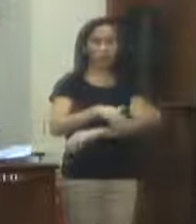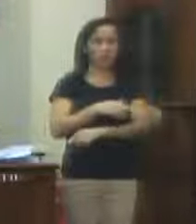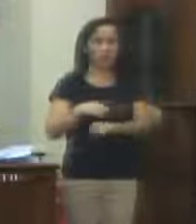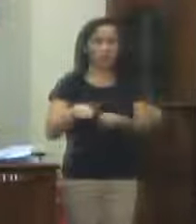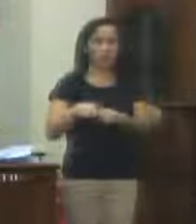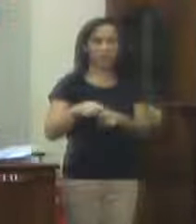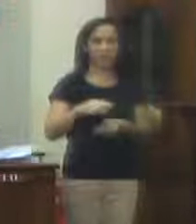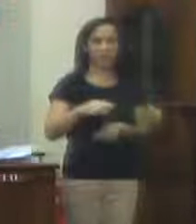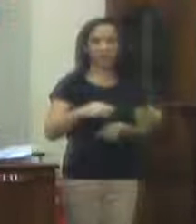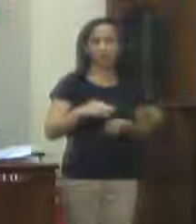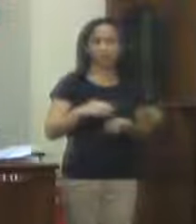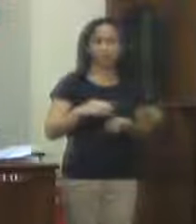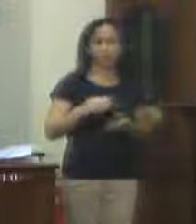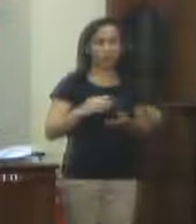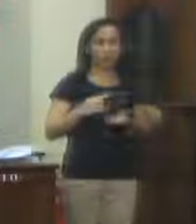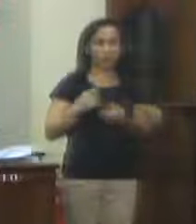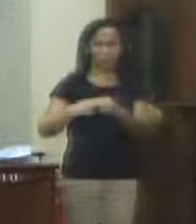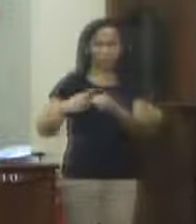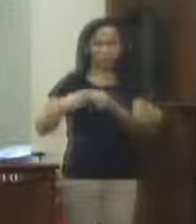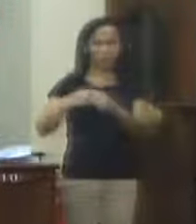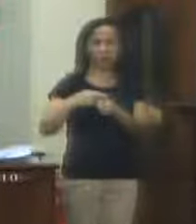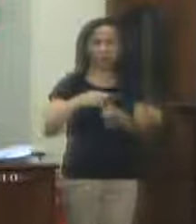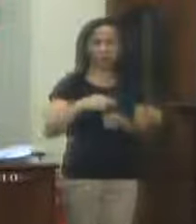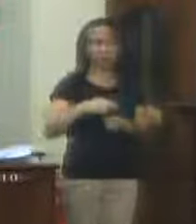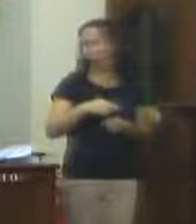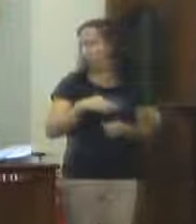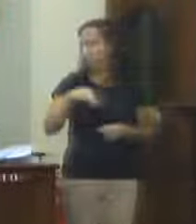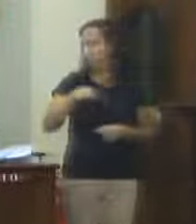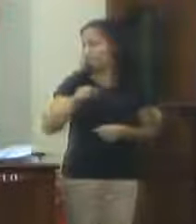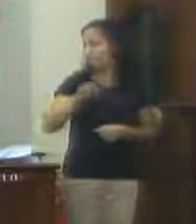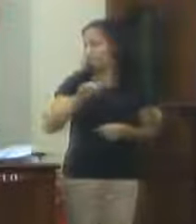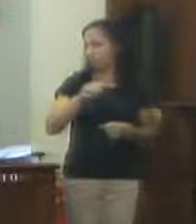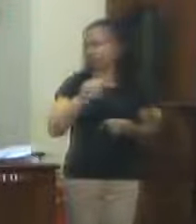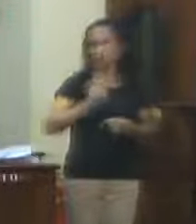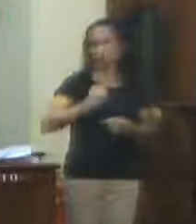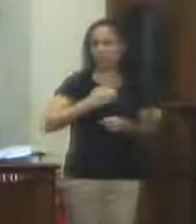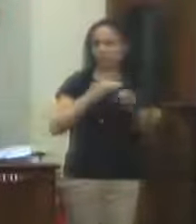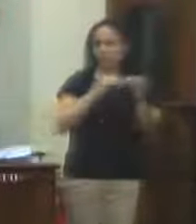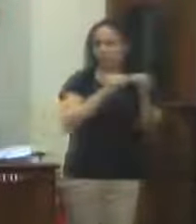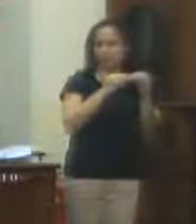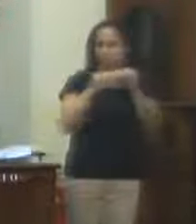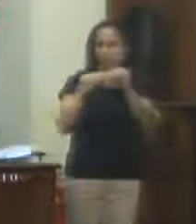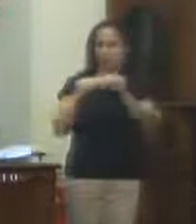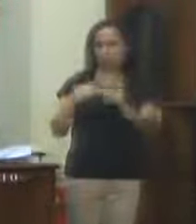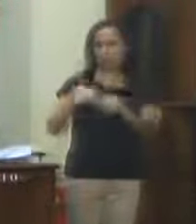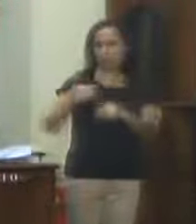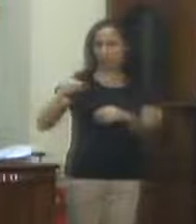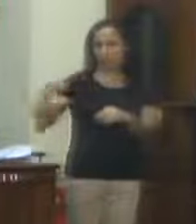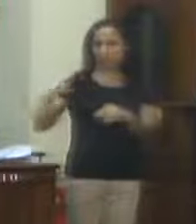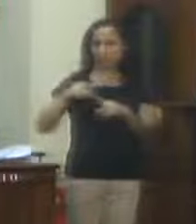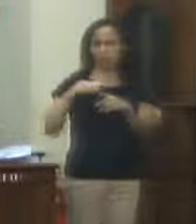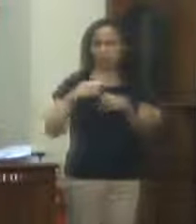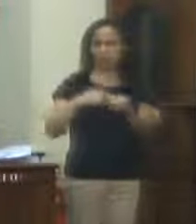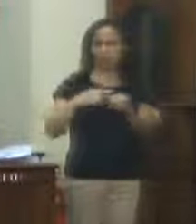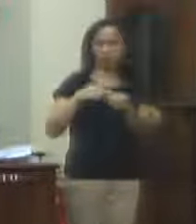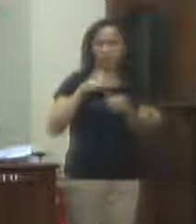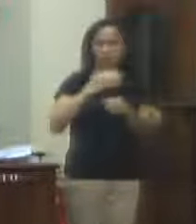Lipiani, no bairro Parque da Água Fria. Próxima, número 100, neste distrito, sede. E, se